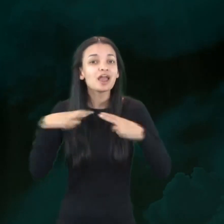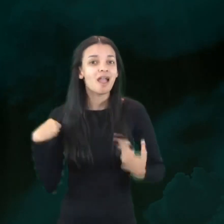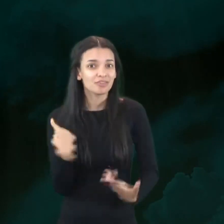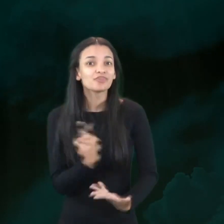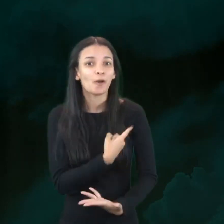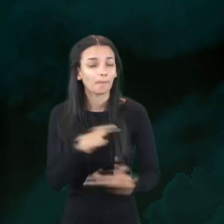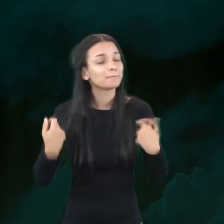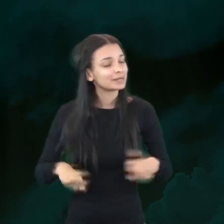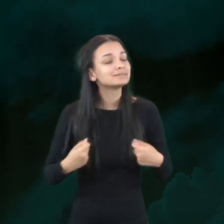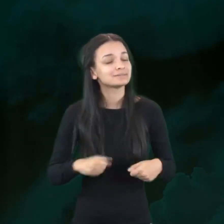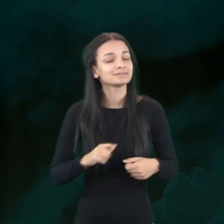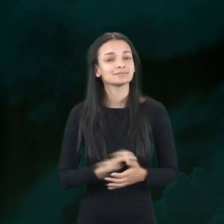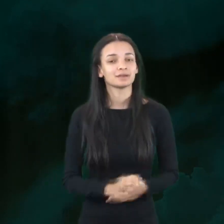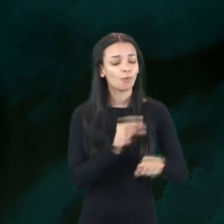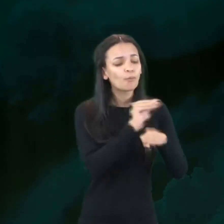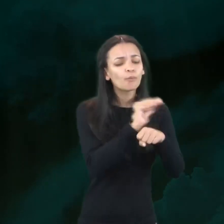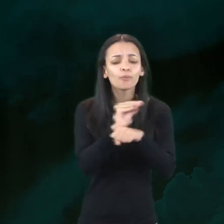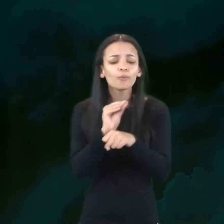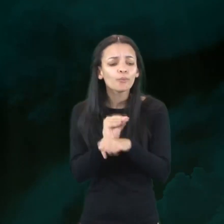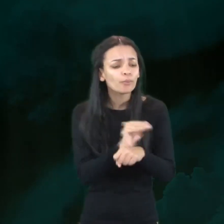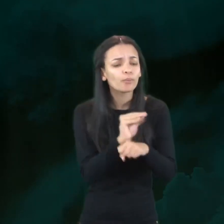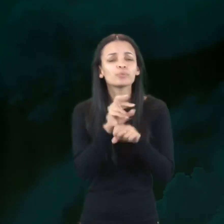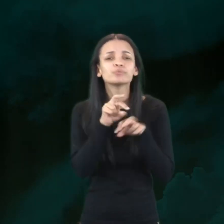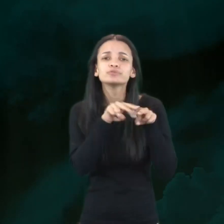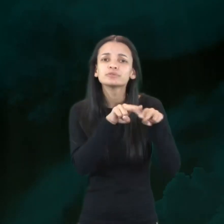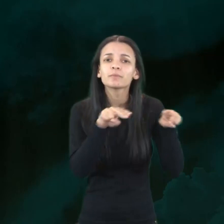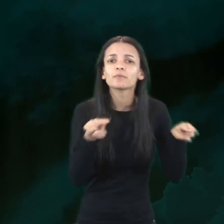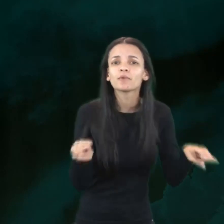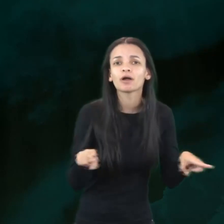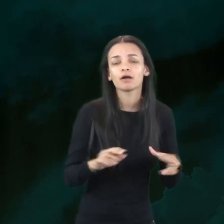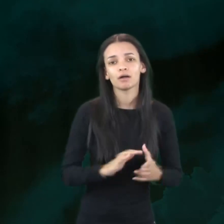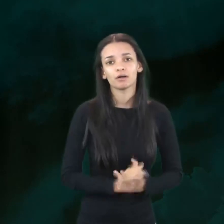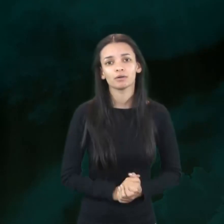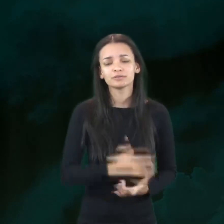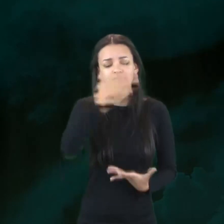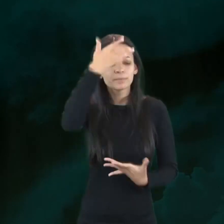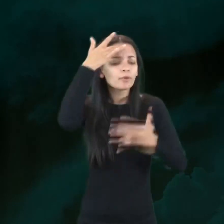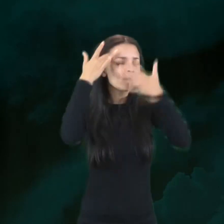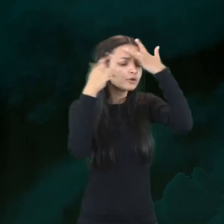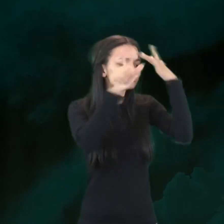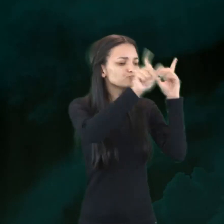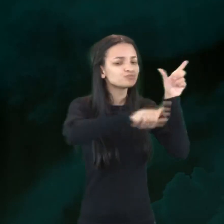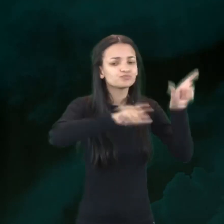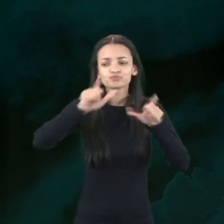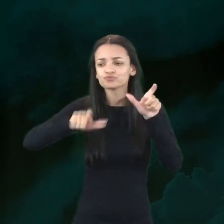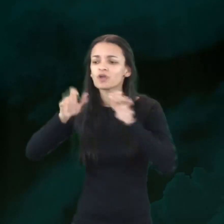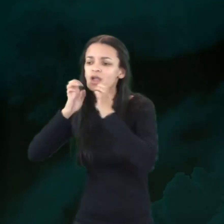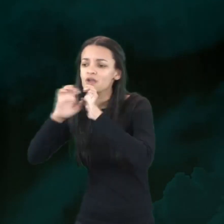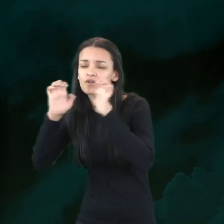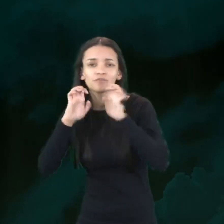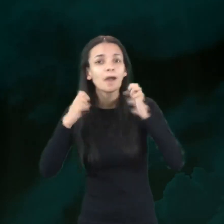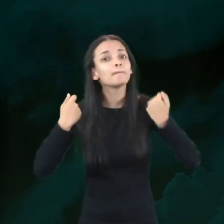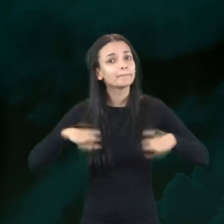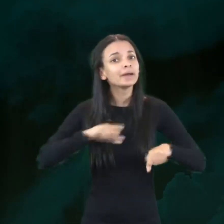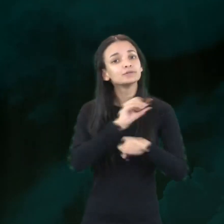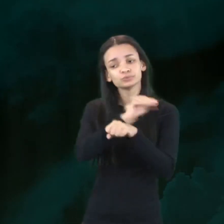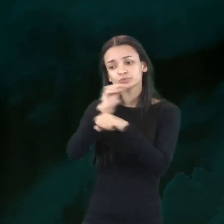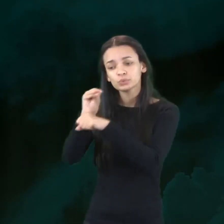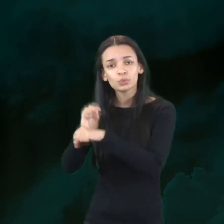esses que cuidam dos irmãos, da igreja, das pessoas para quem pregamos o evangelho, das